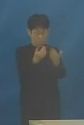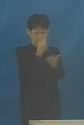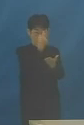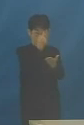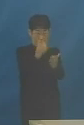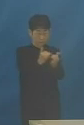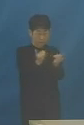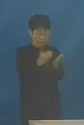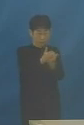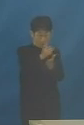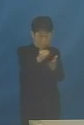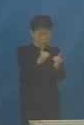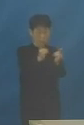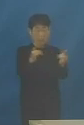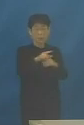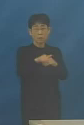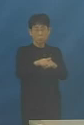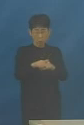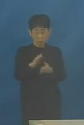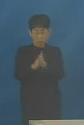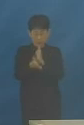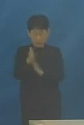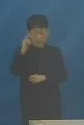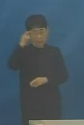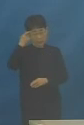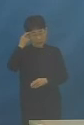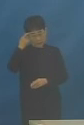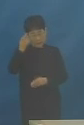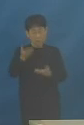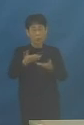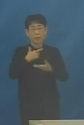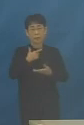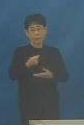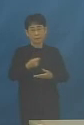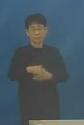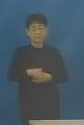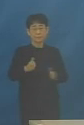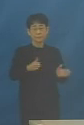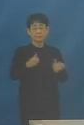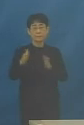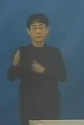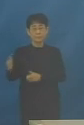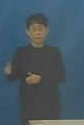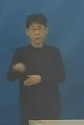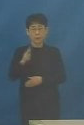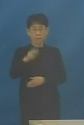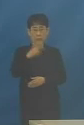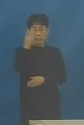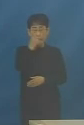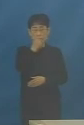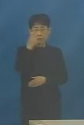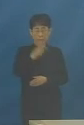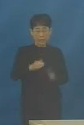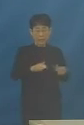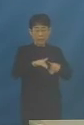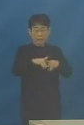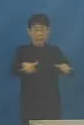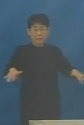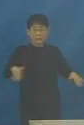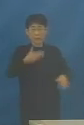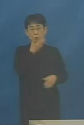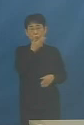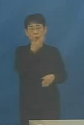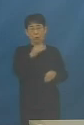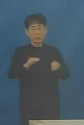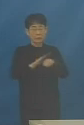ますそれからへまあこういうようなことで検査再生重要でありまして岸田総理